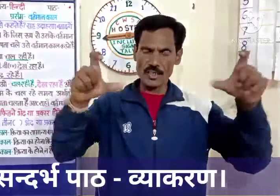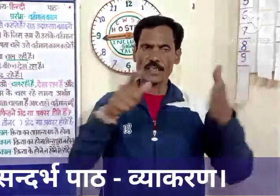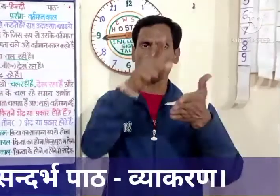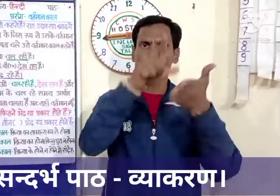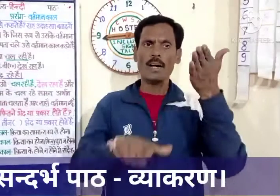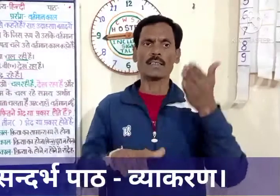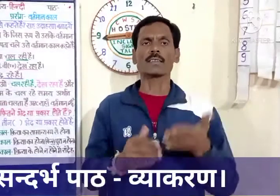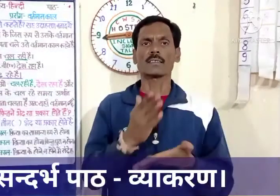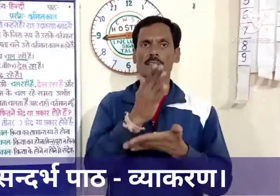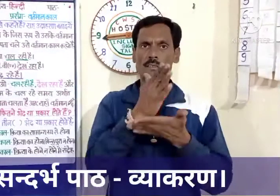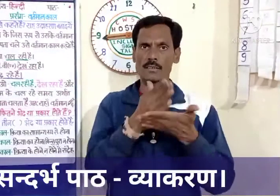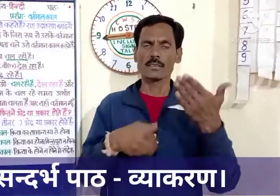संदर्भ पाठ